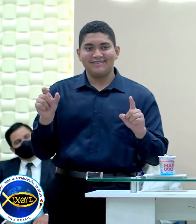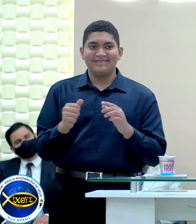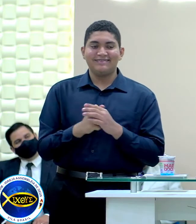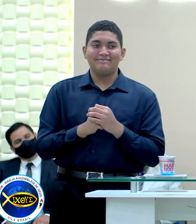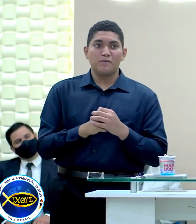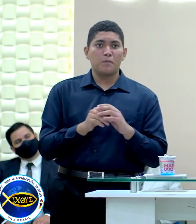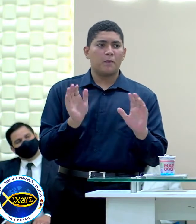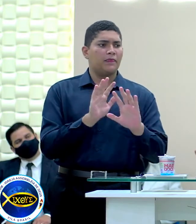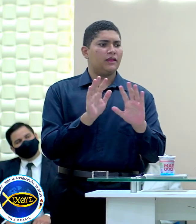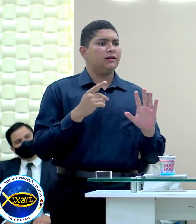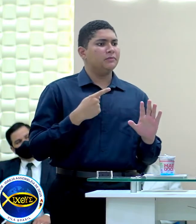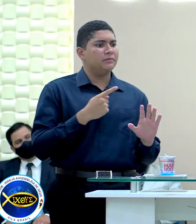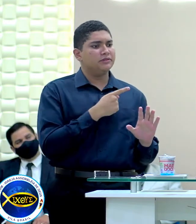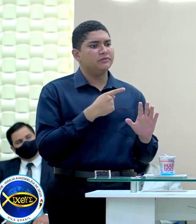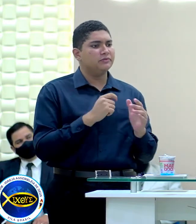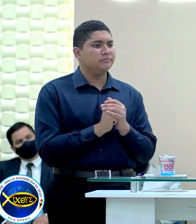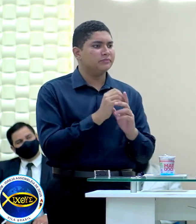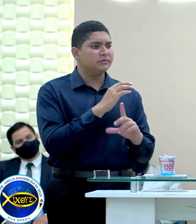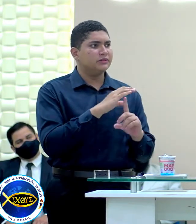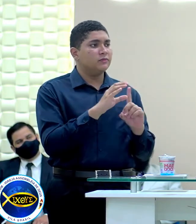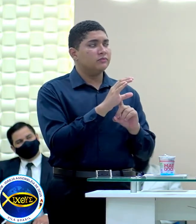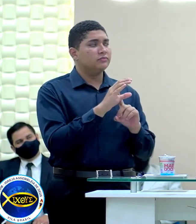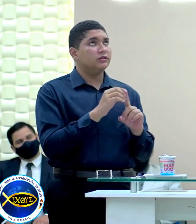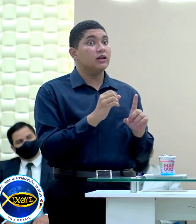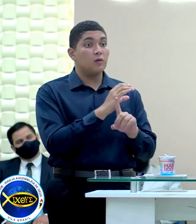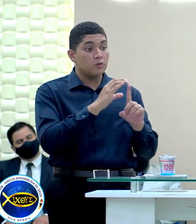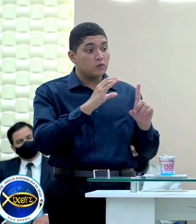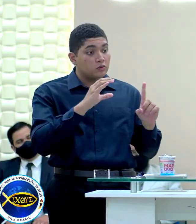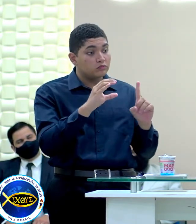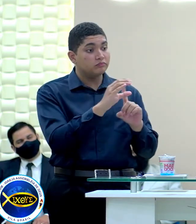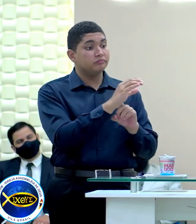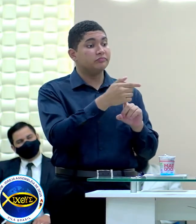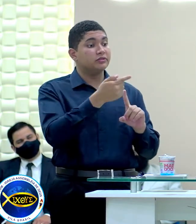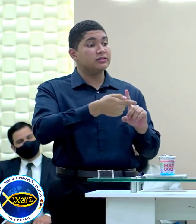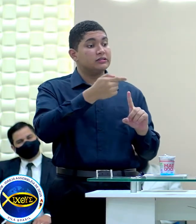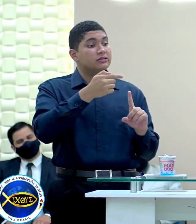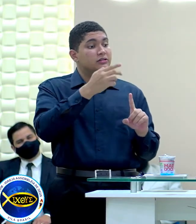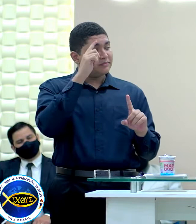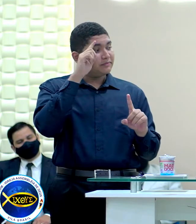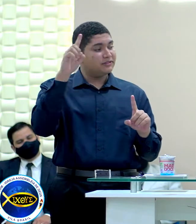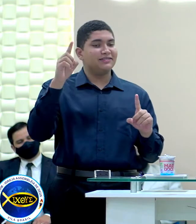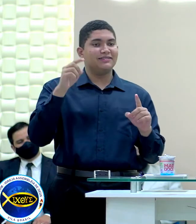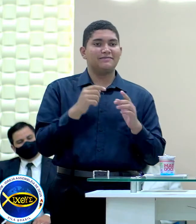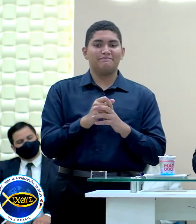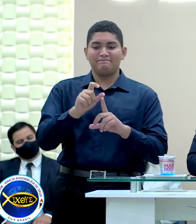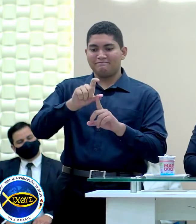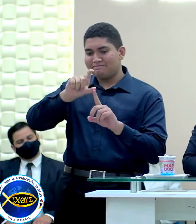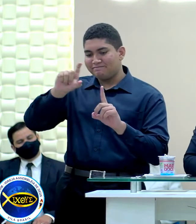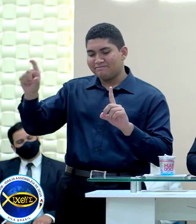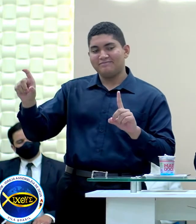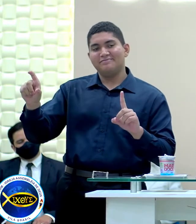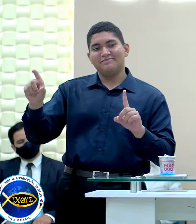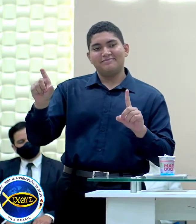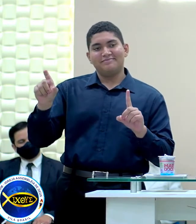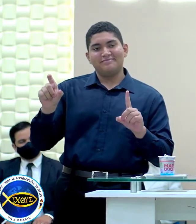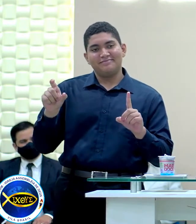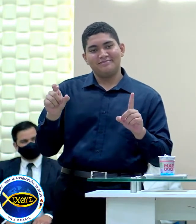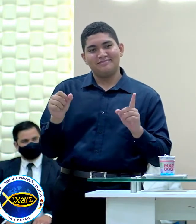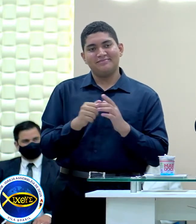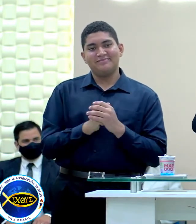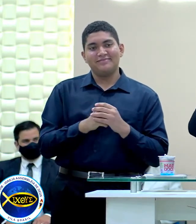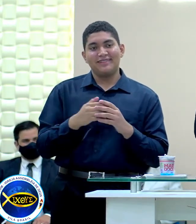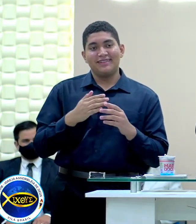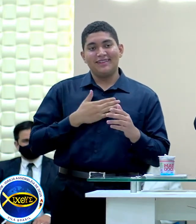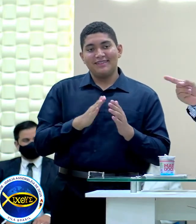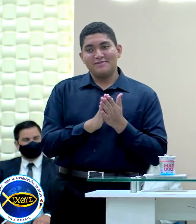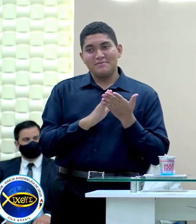Não, pastor, não é uma missa. É um culto de 7º dia. Está amarrado o cão. A minha